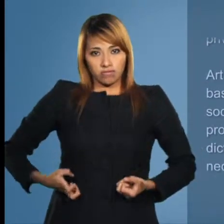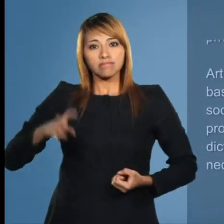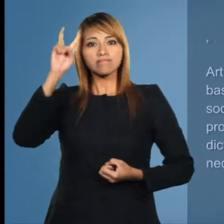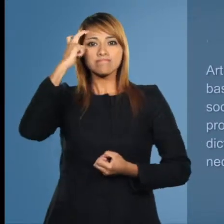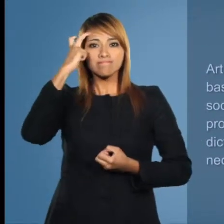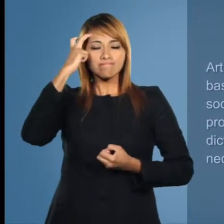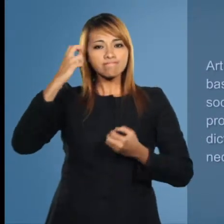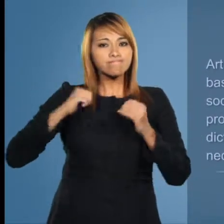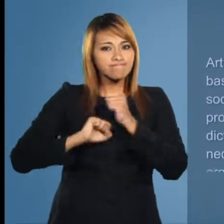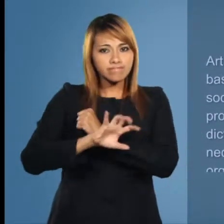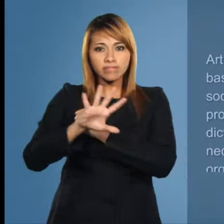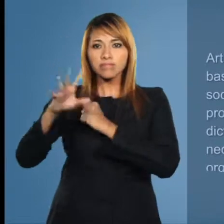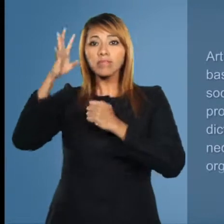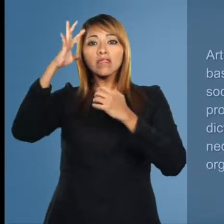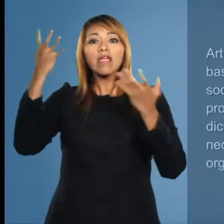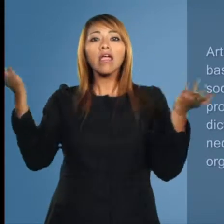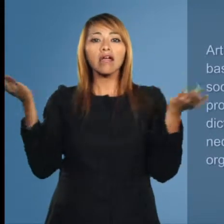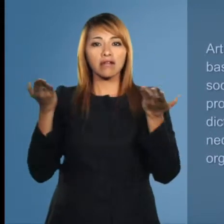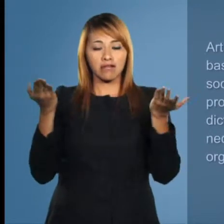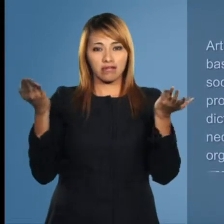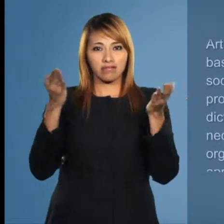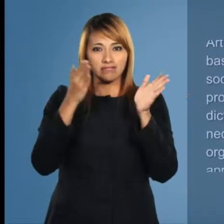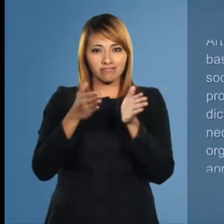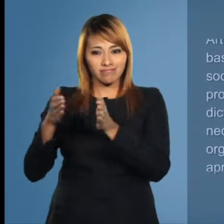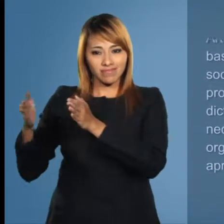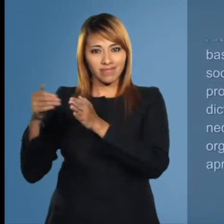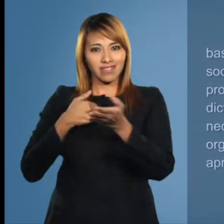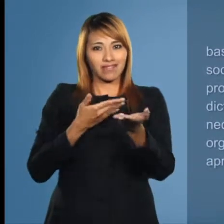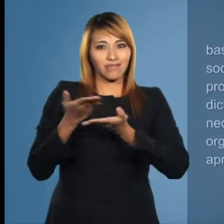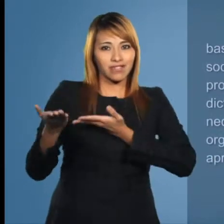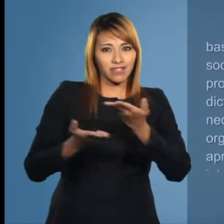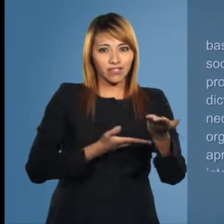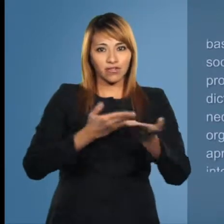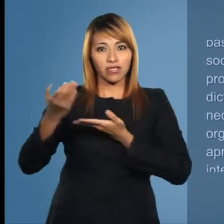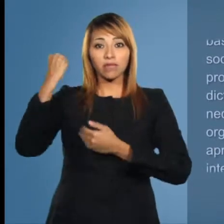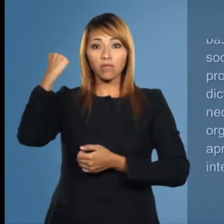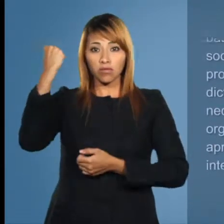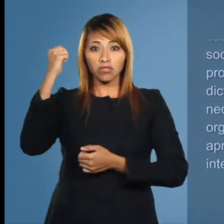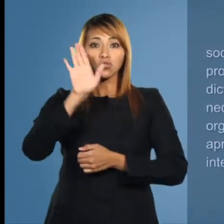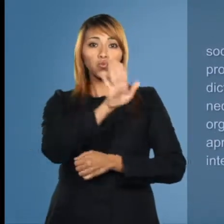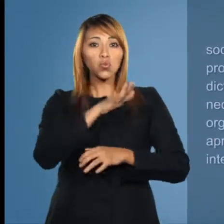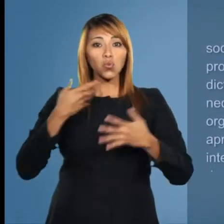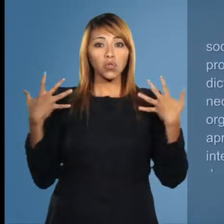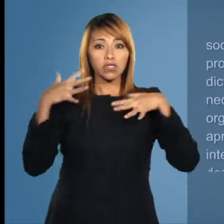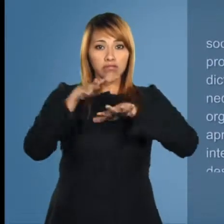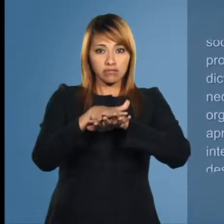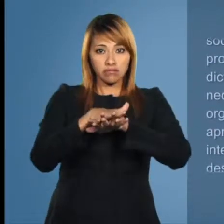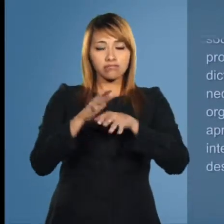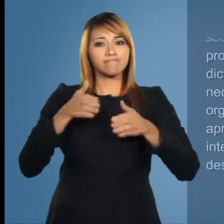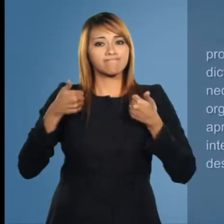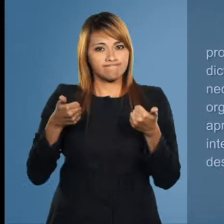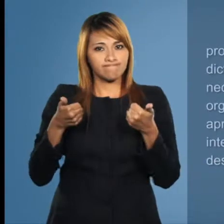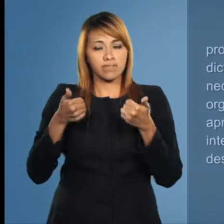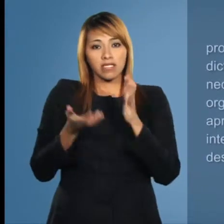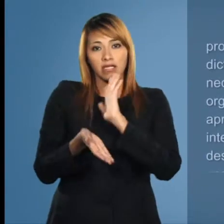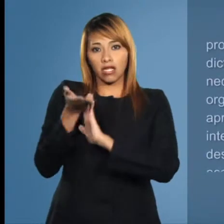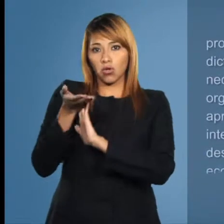necesaria y creará los organismos y servicios apropiados para su integración, bienestar y desarrollo social, cultural